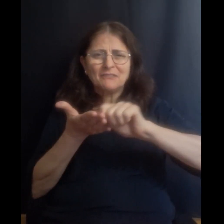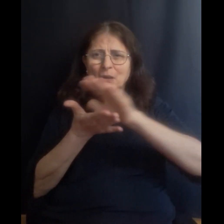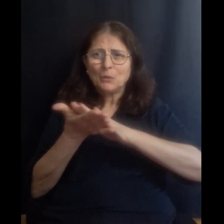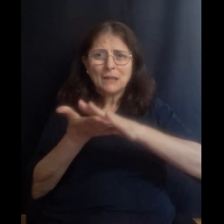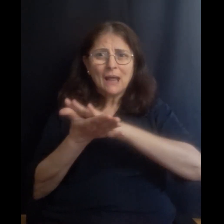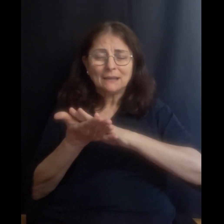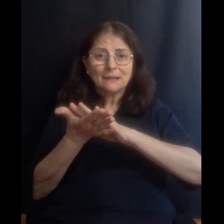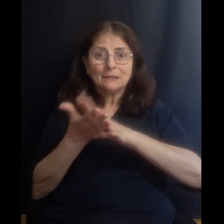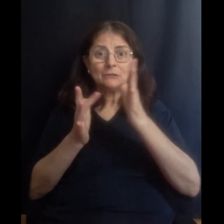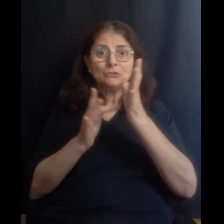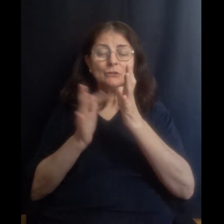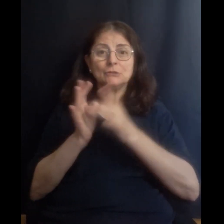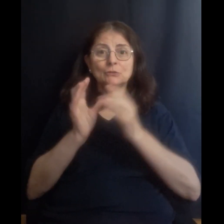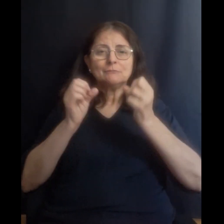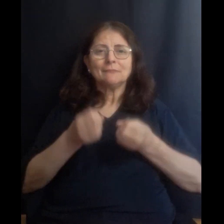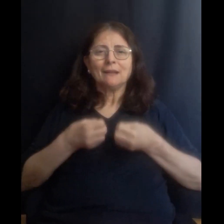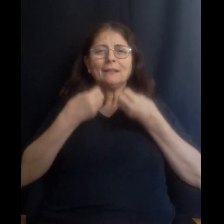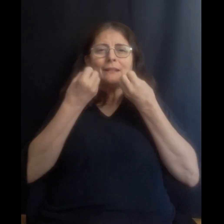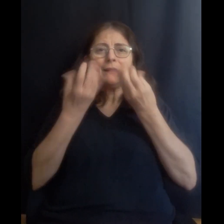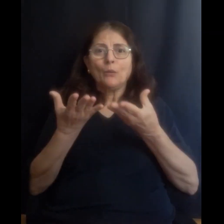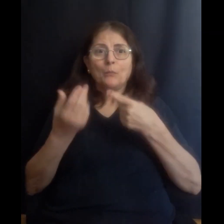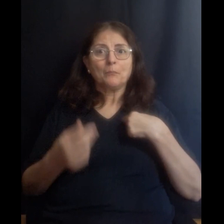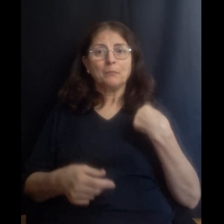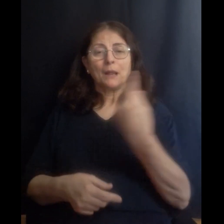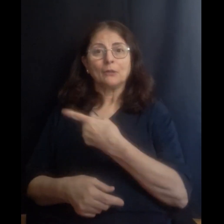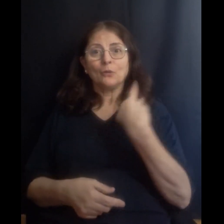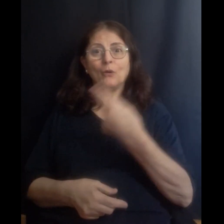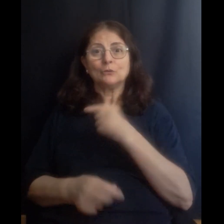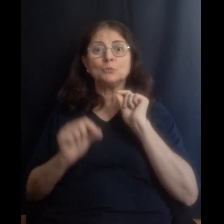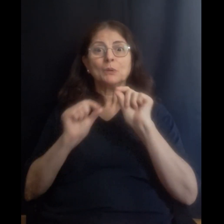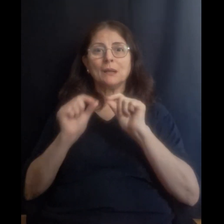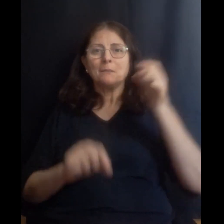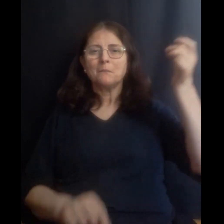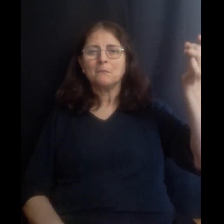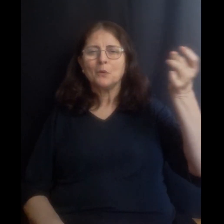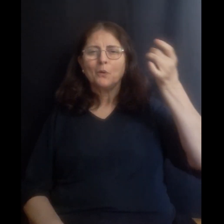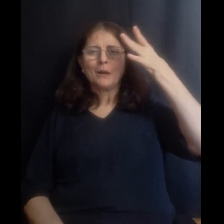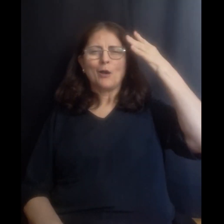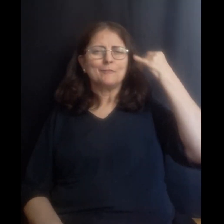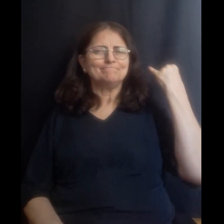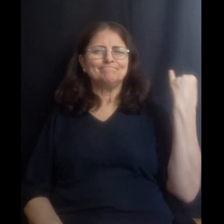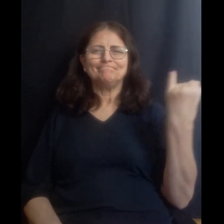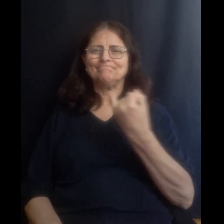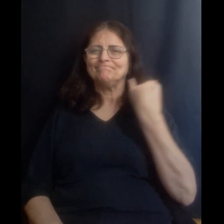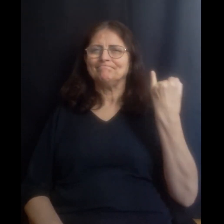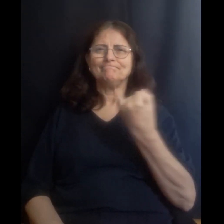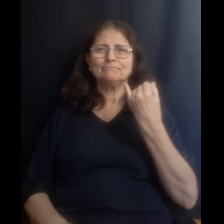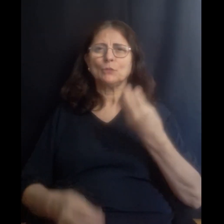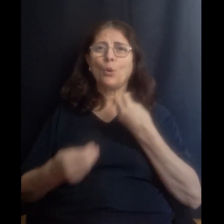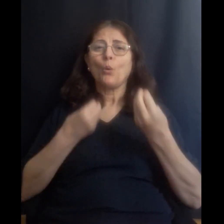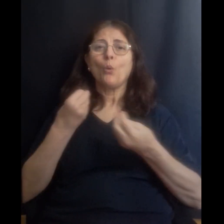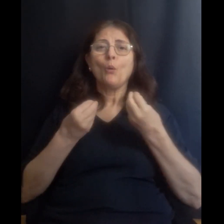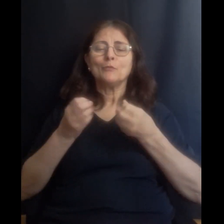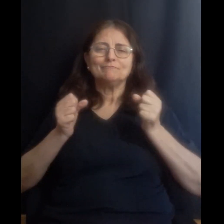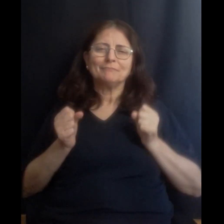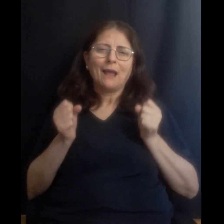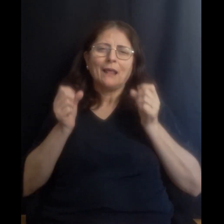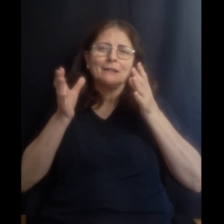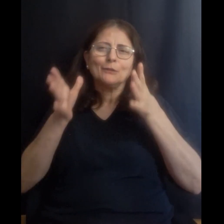nada, Jesus deixou como legado um código moral irreparável por meio das